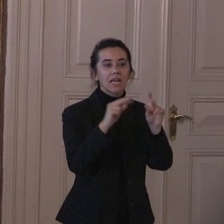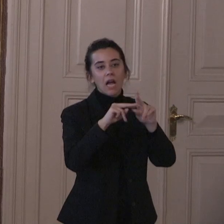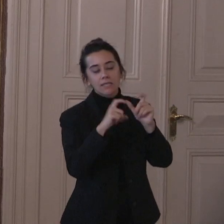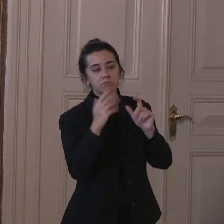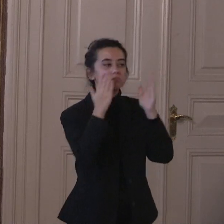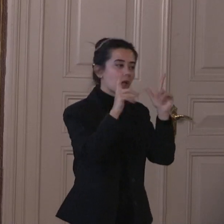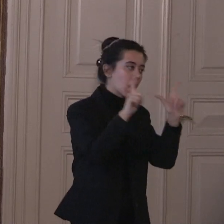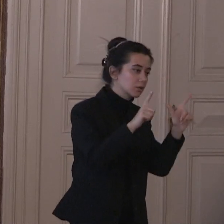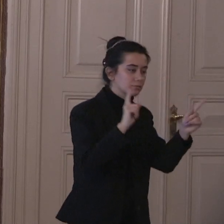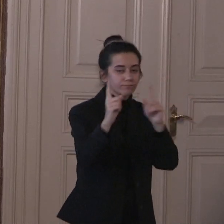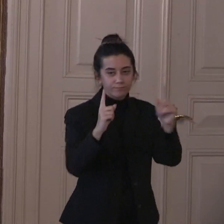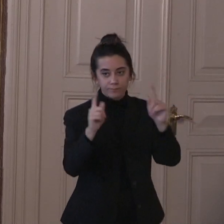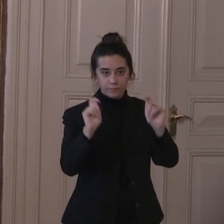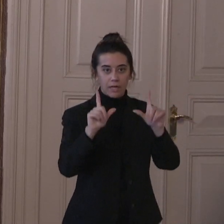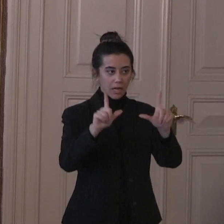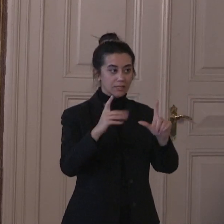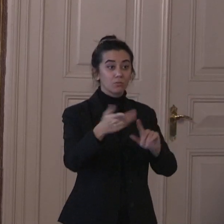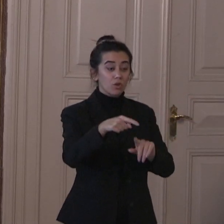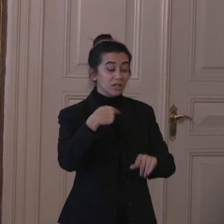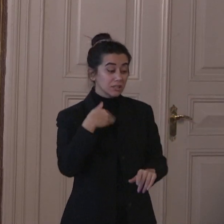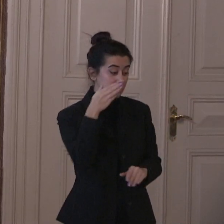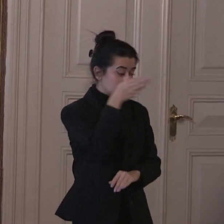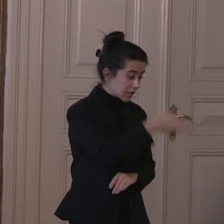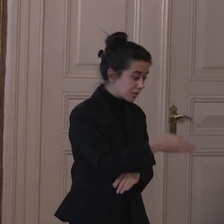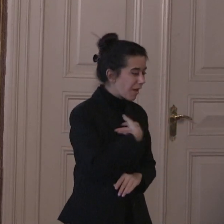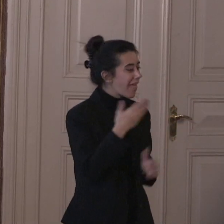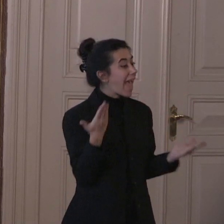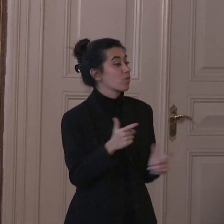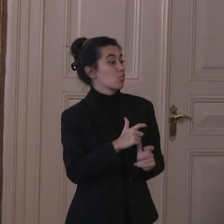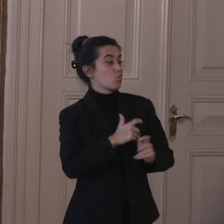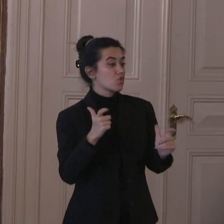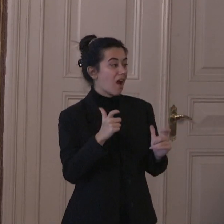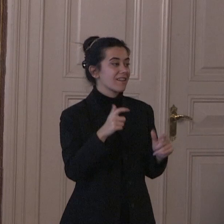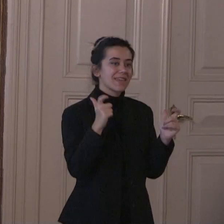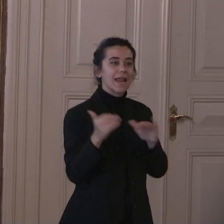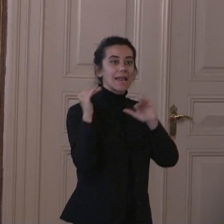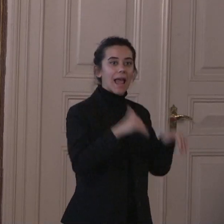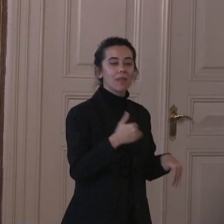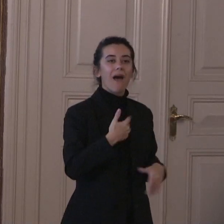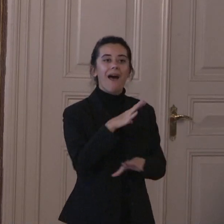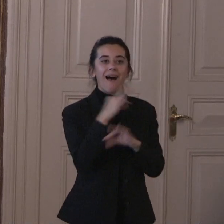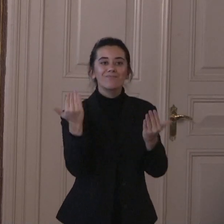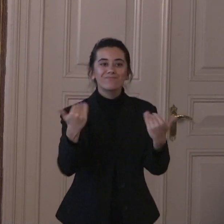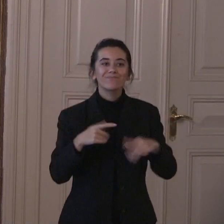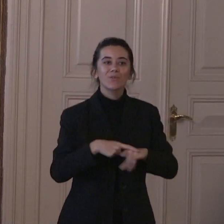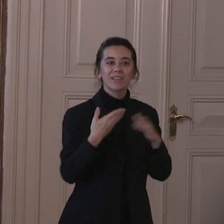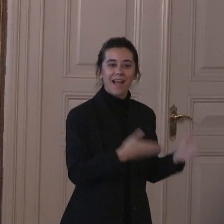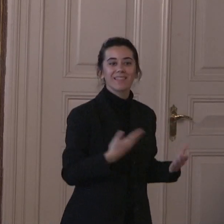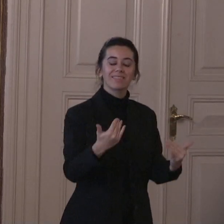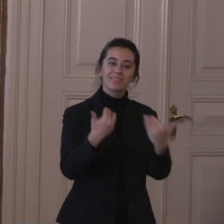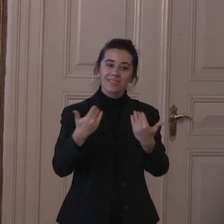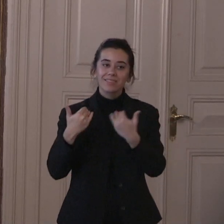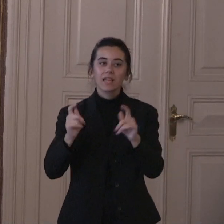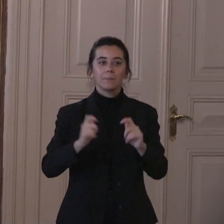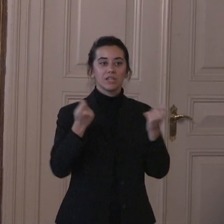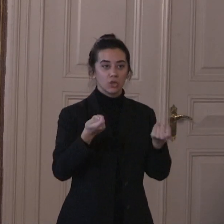gerekiyor. Oralara gittiğimde Enugar'dan geldiğimiz önce hepsi güler yüzlü bir şekilde bana davranıyor ve her türlü konuda destek olmaya çalışıyorlar. Bu bağlamda